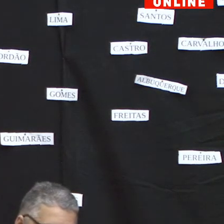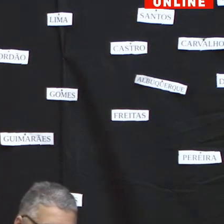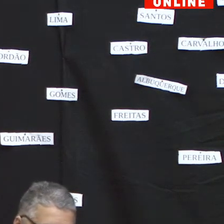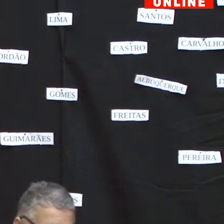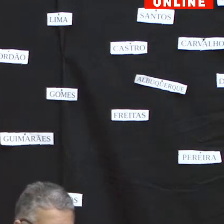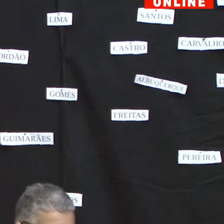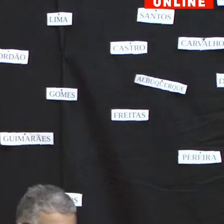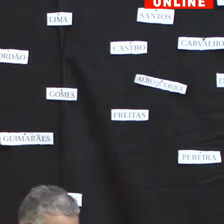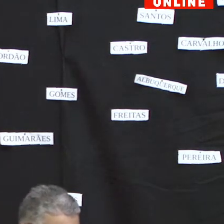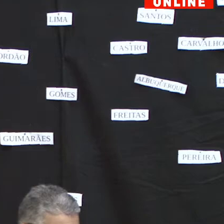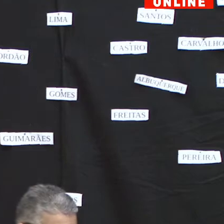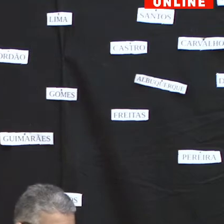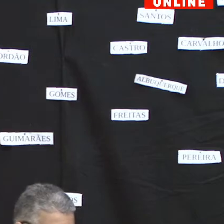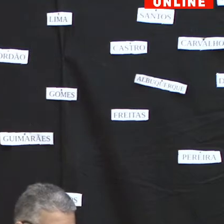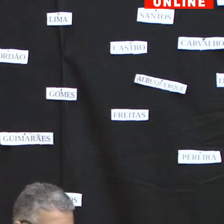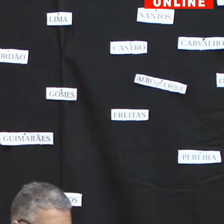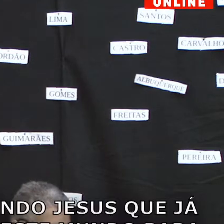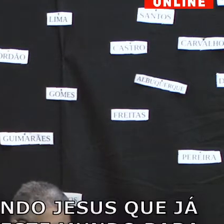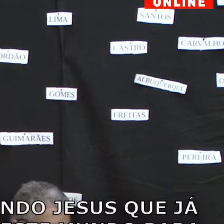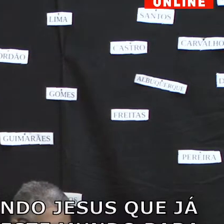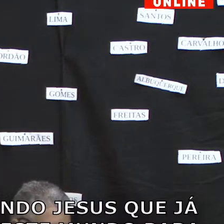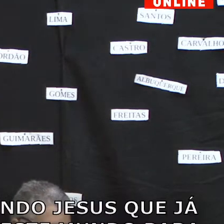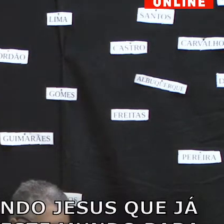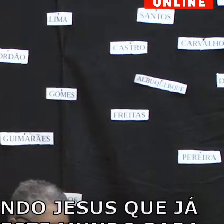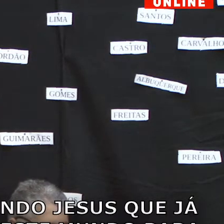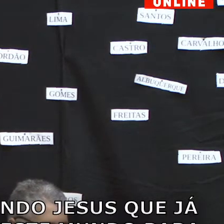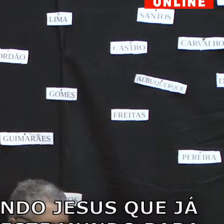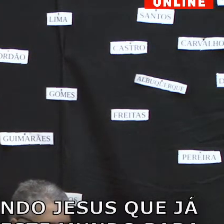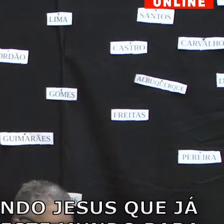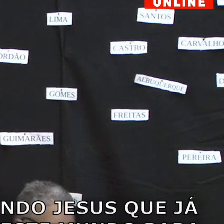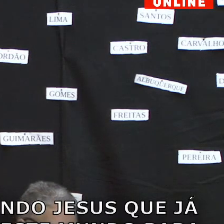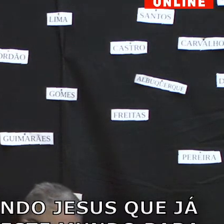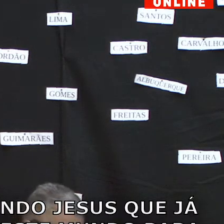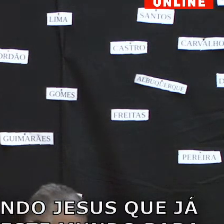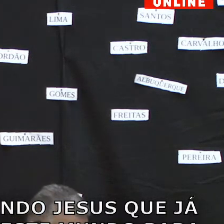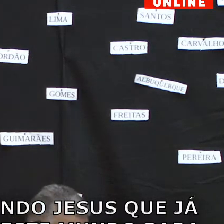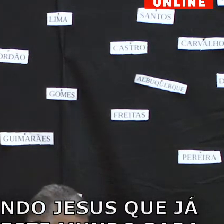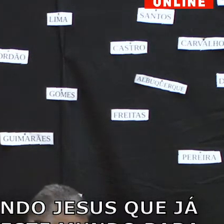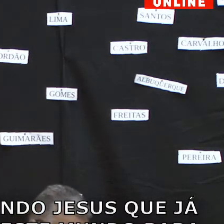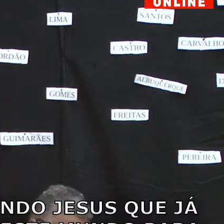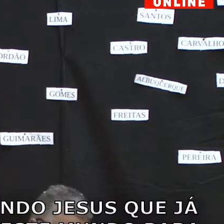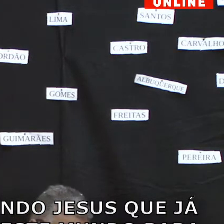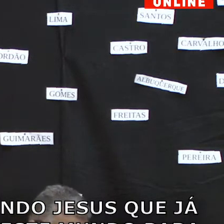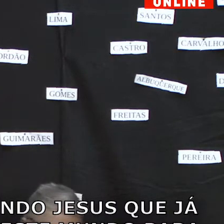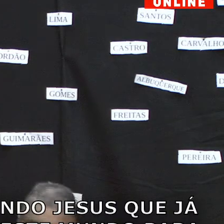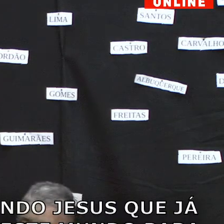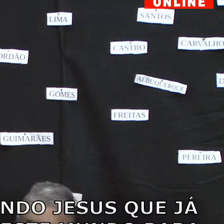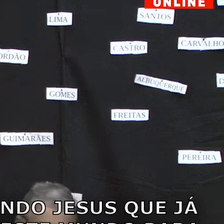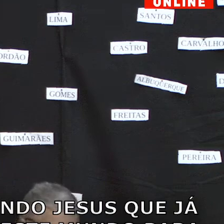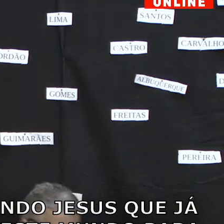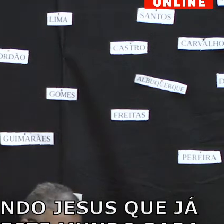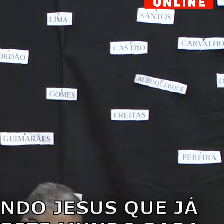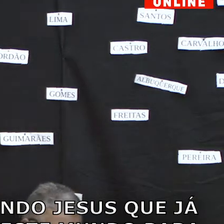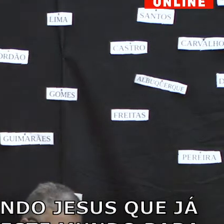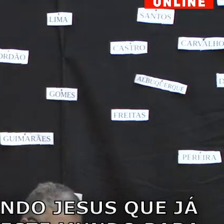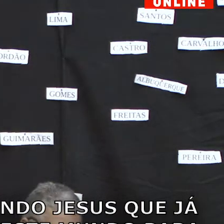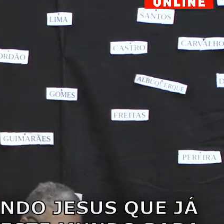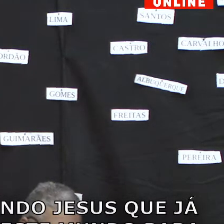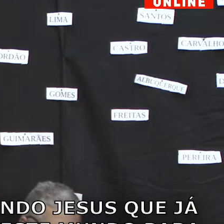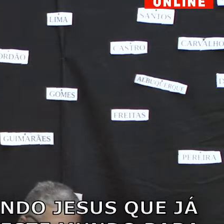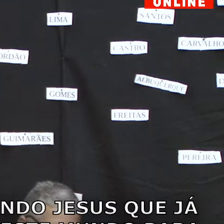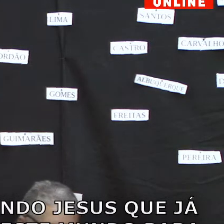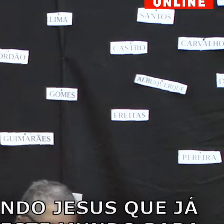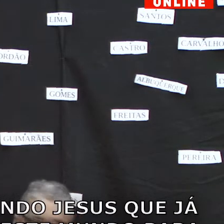aberto. E a gente tem a instituição família como uma área que o inimigo mais